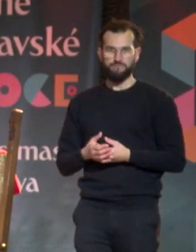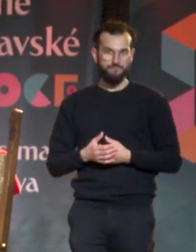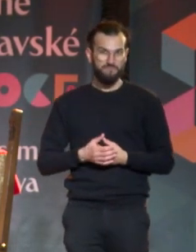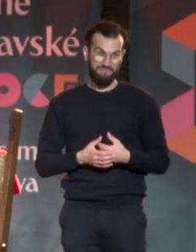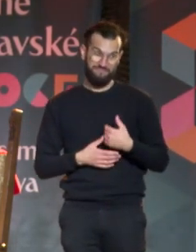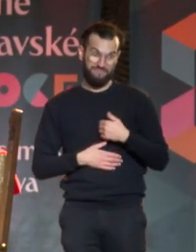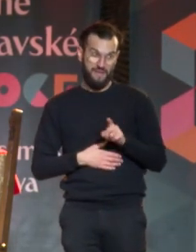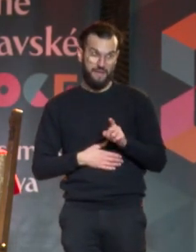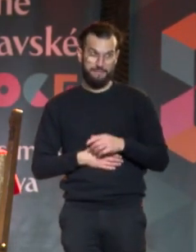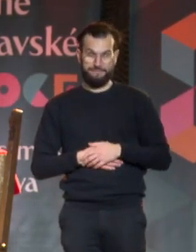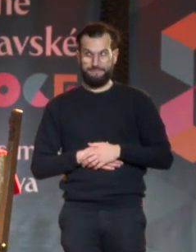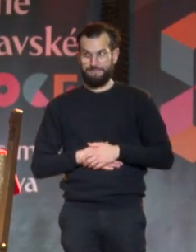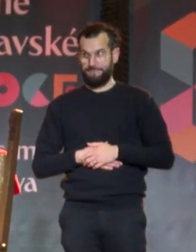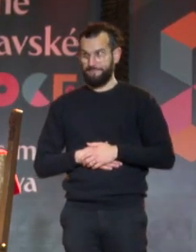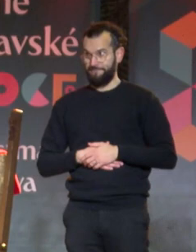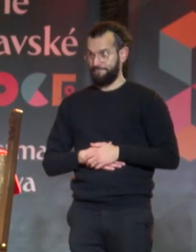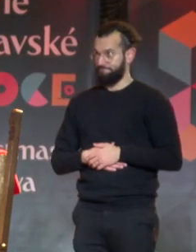mne sa podlamujú kolená.